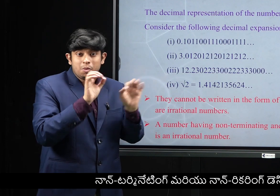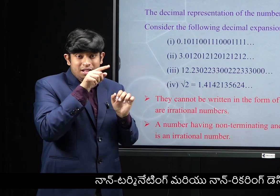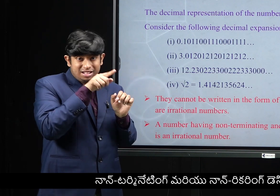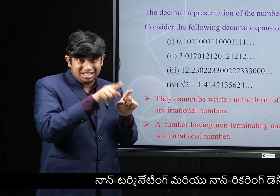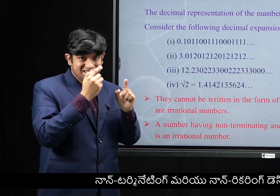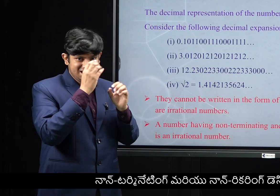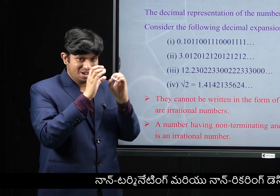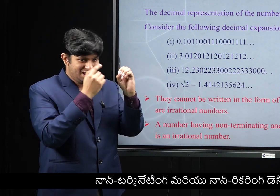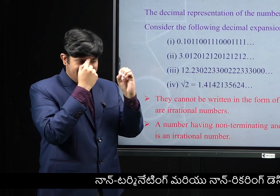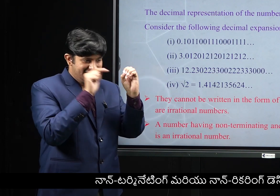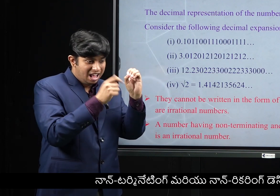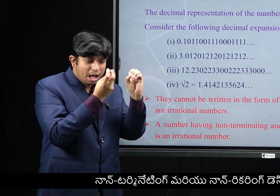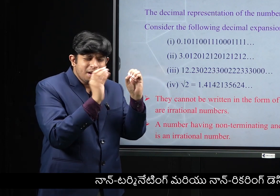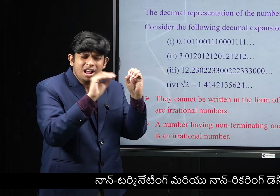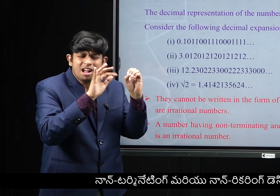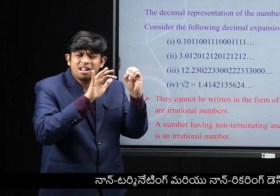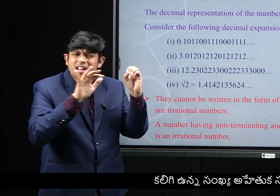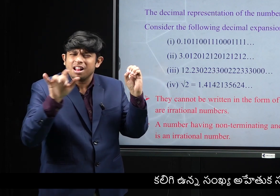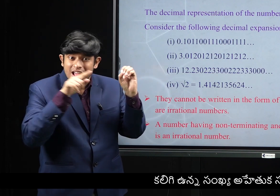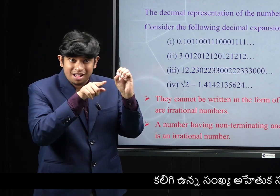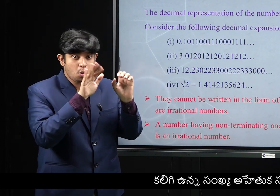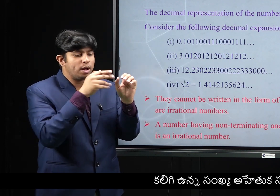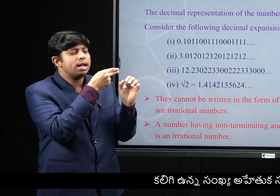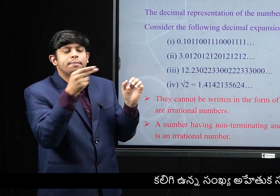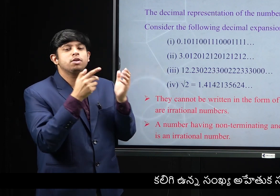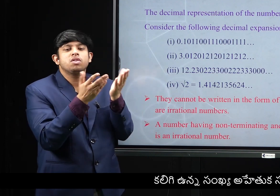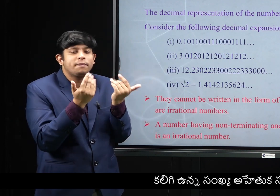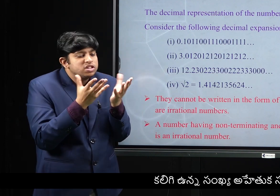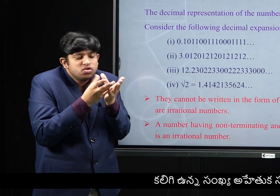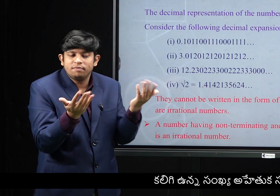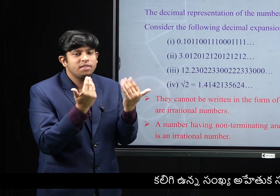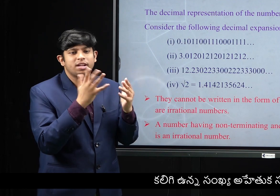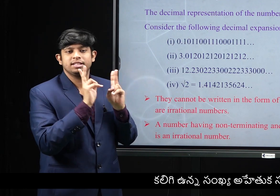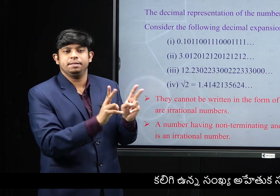రికరింగ్ డెసిమల్ ఎక్స్పాన్షన్ను కలిగి ఉన్న సంఖ్యలు అహేతుక సంఖ్యలు.